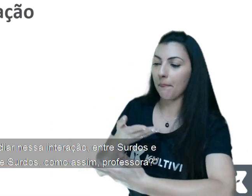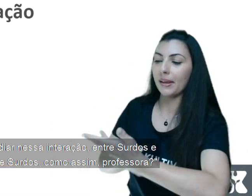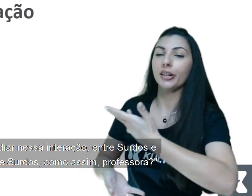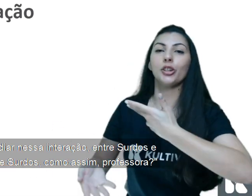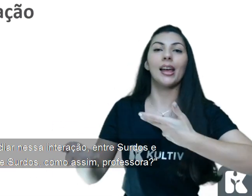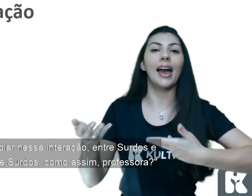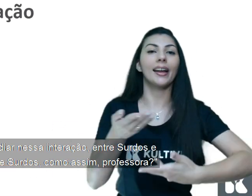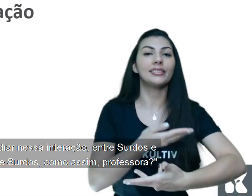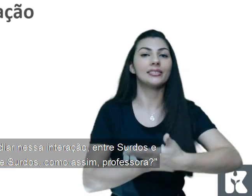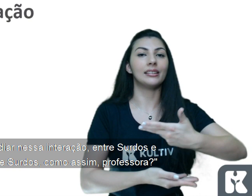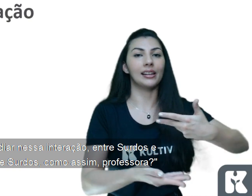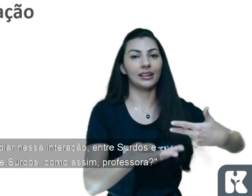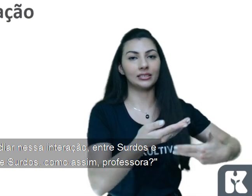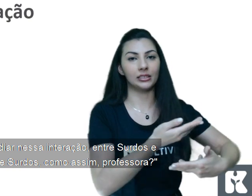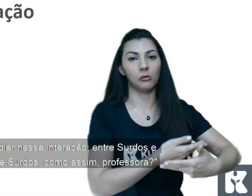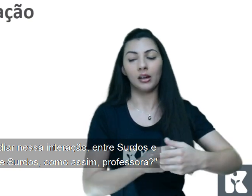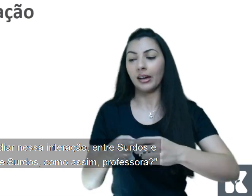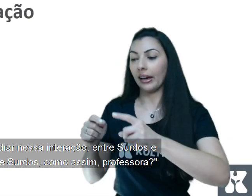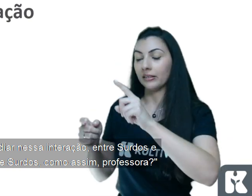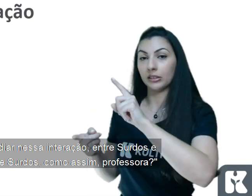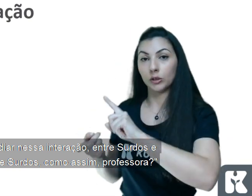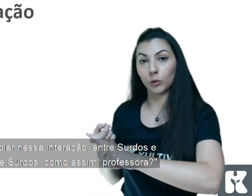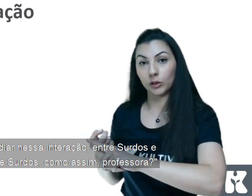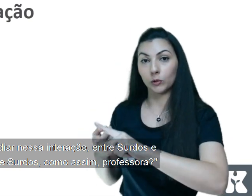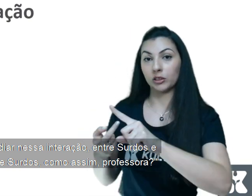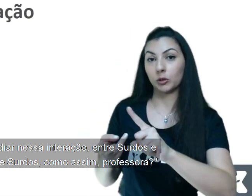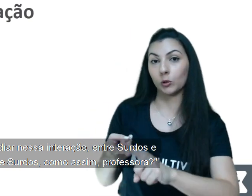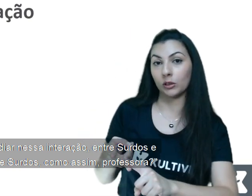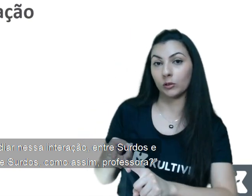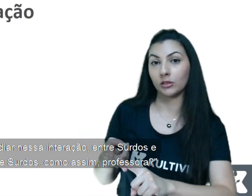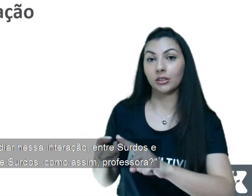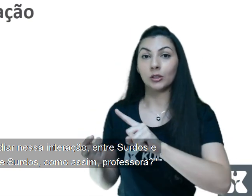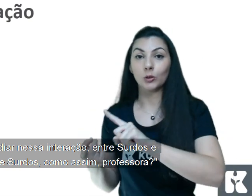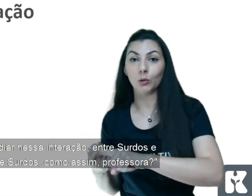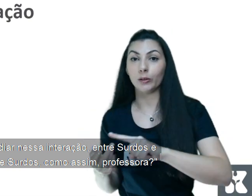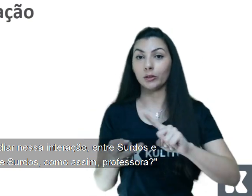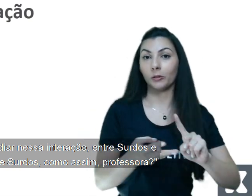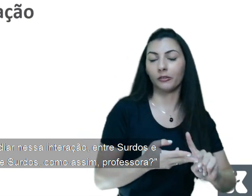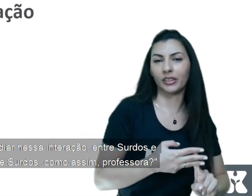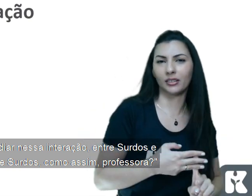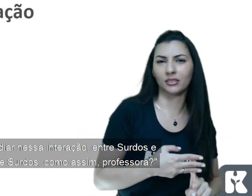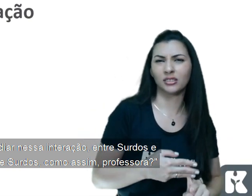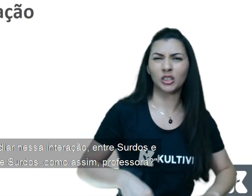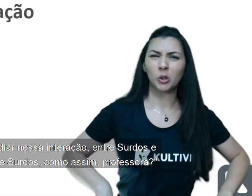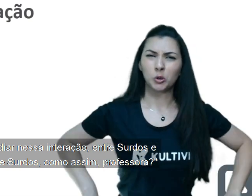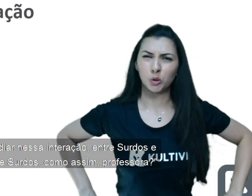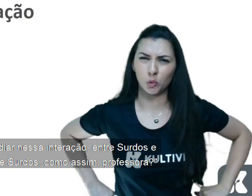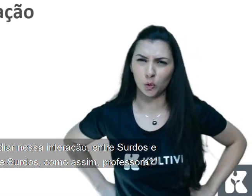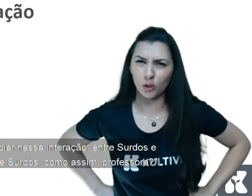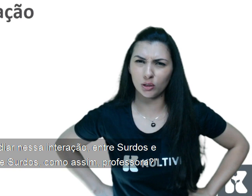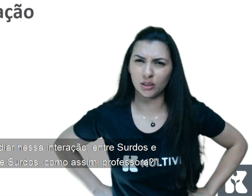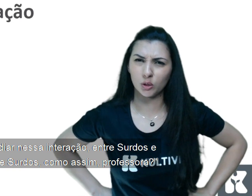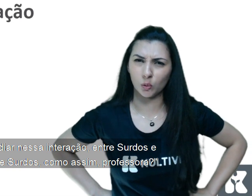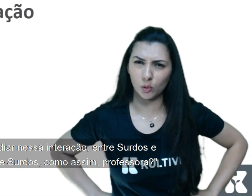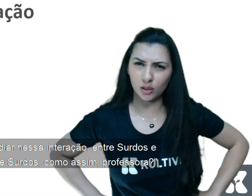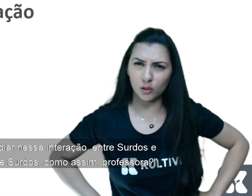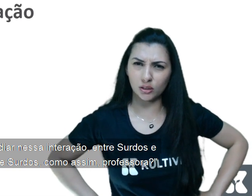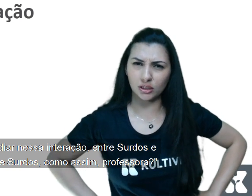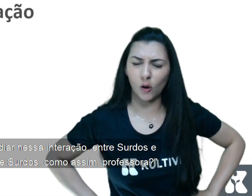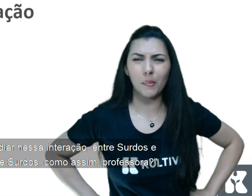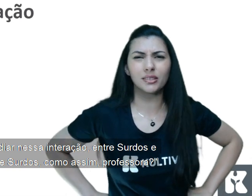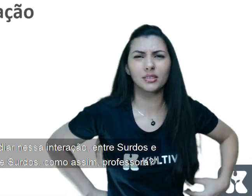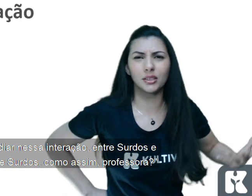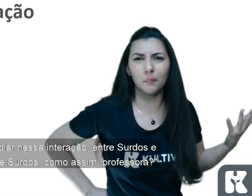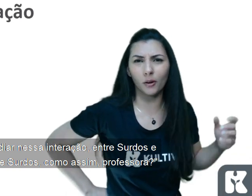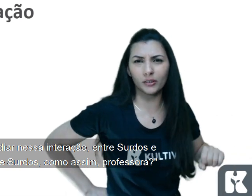aí para mediar nessa interação entre surdos e surdos, surdos e ouvintes. Surdos e